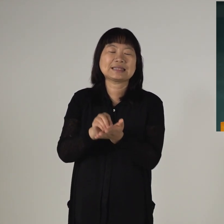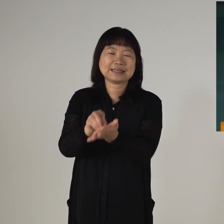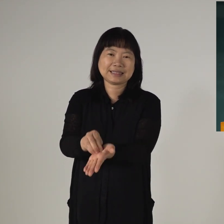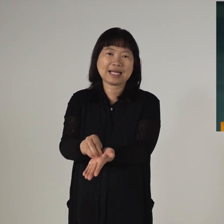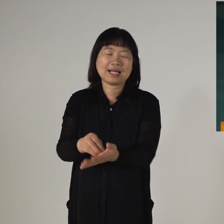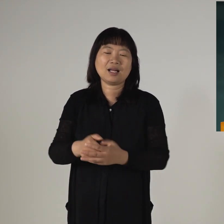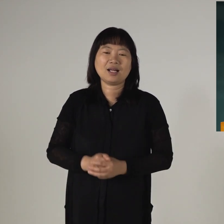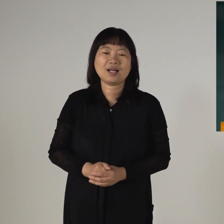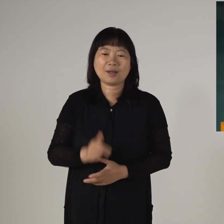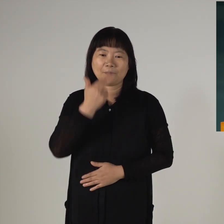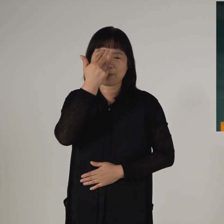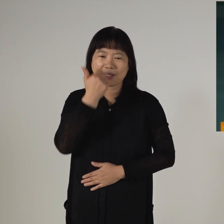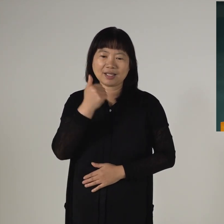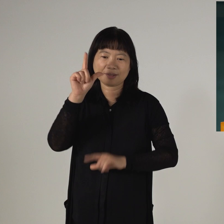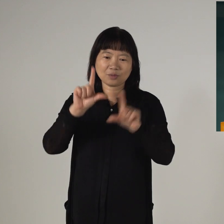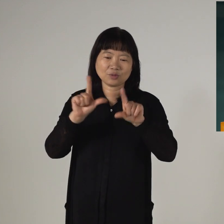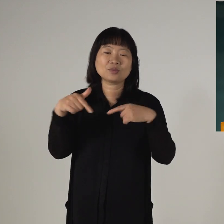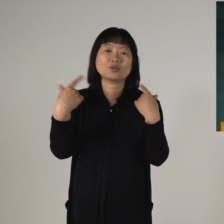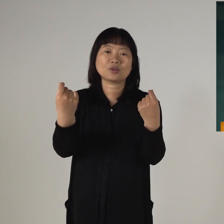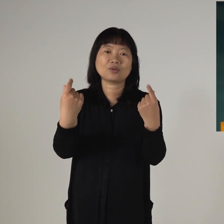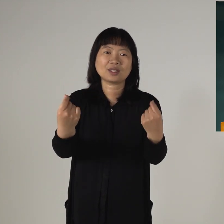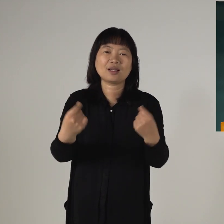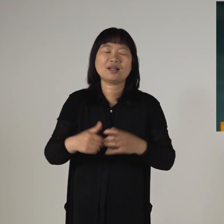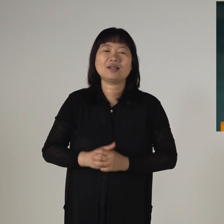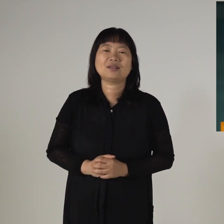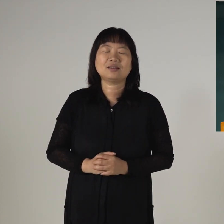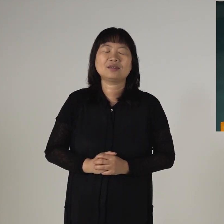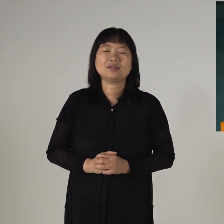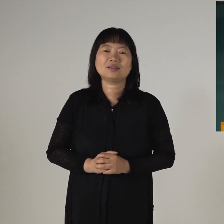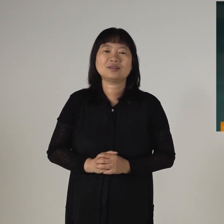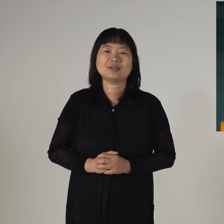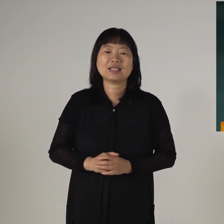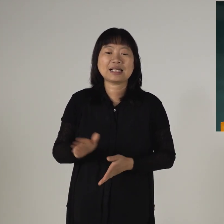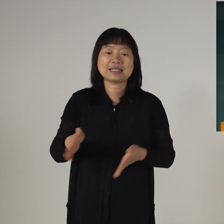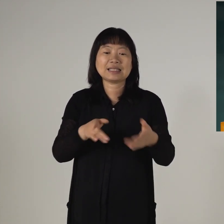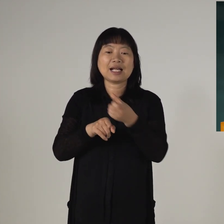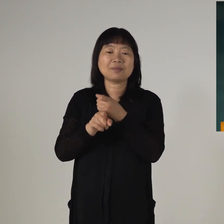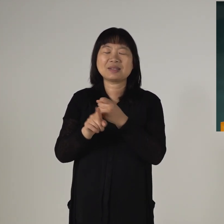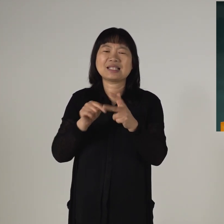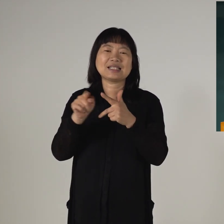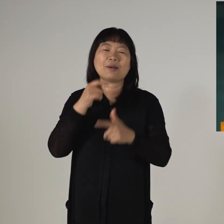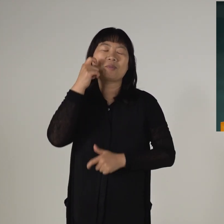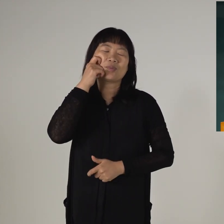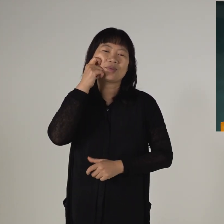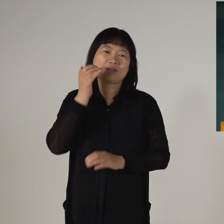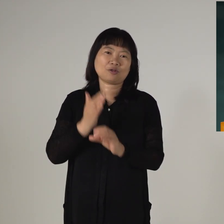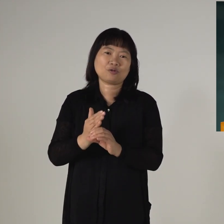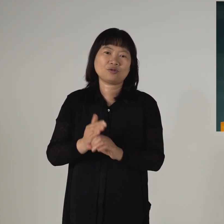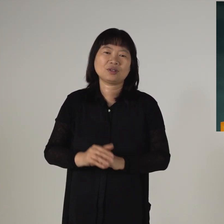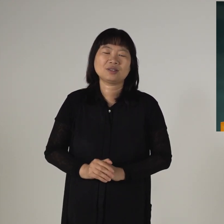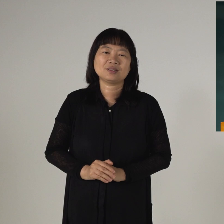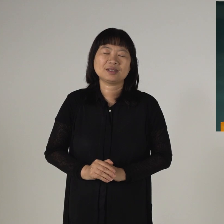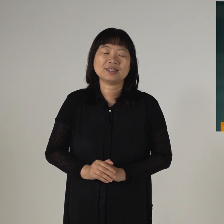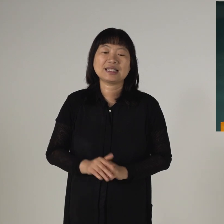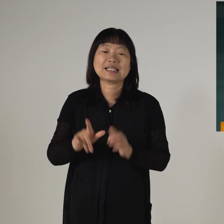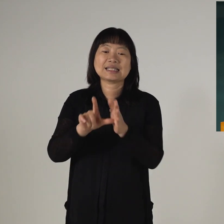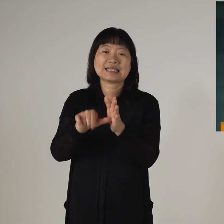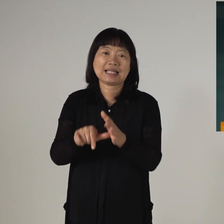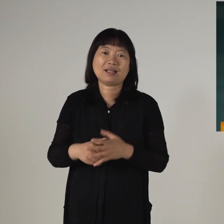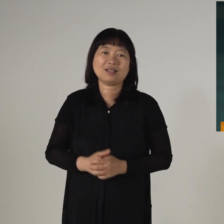등장하는 맹인의 상태들과 똑같아요. 이 길의 의미를 이해하지 못하고 있어요. 자,